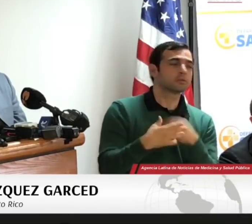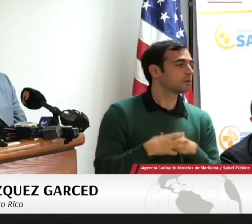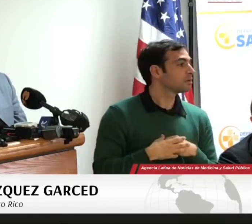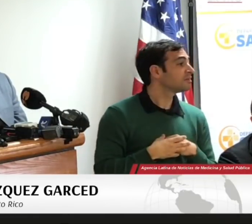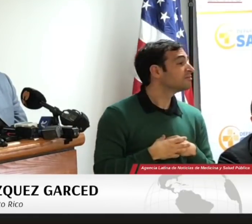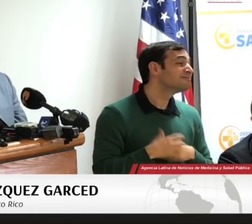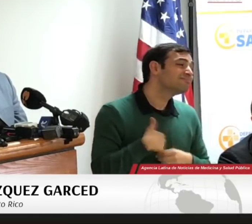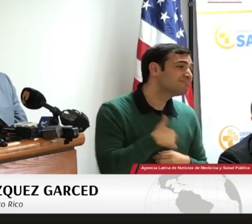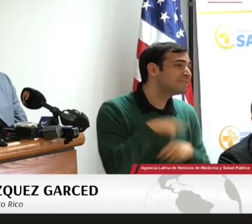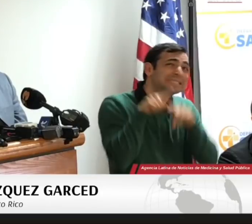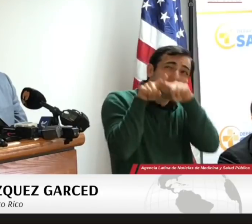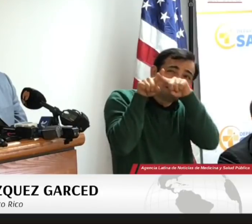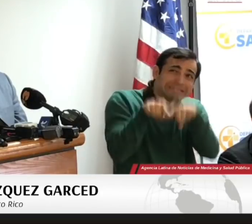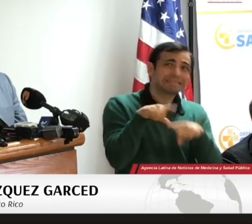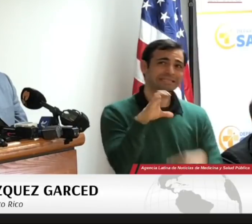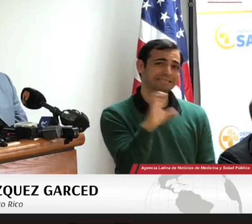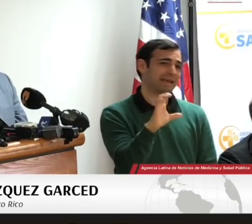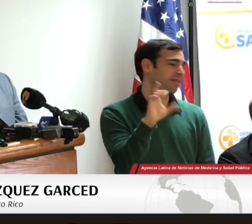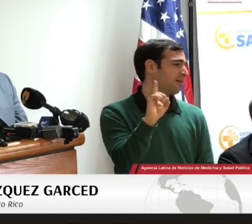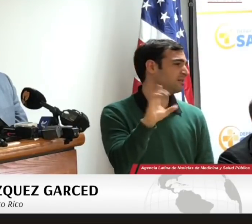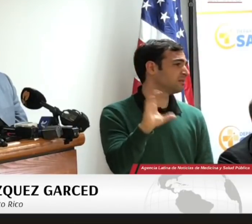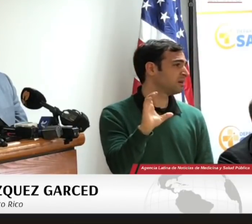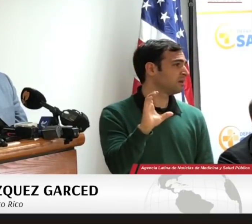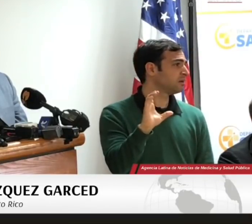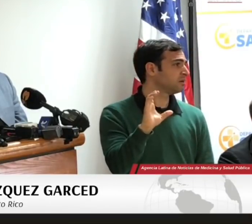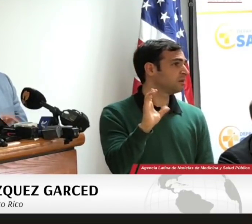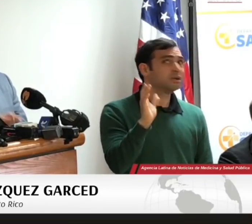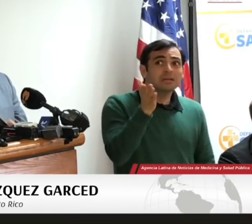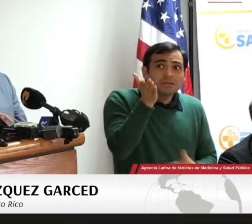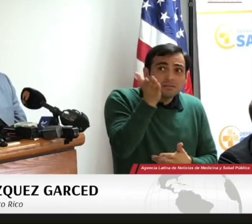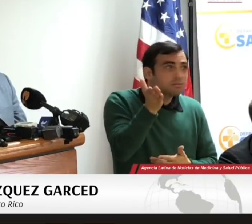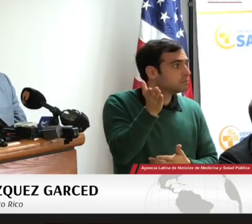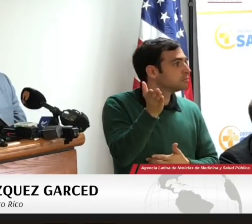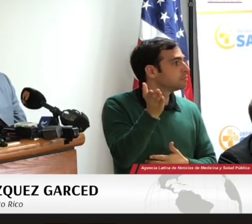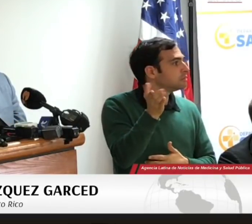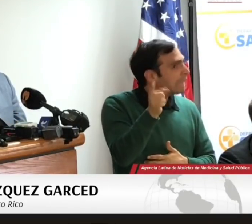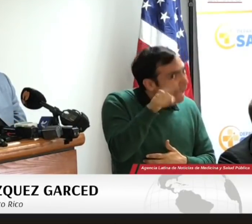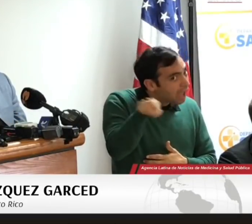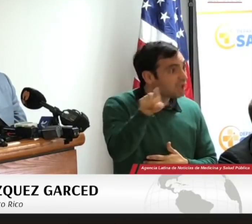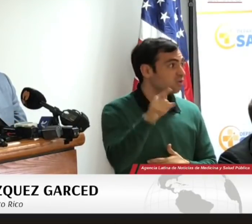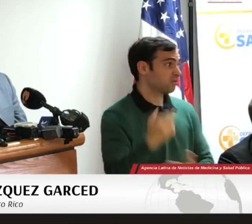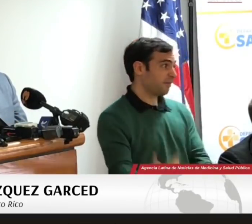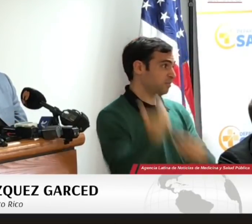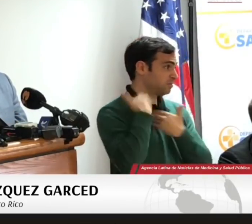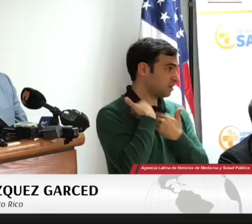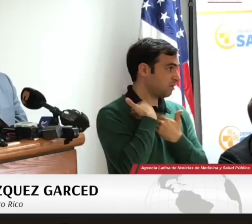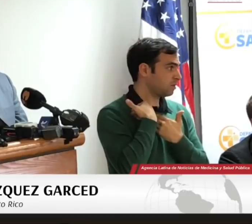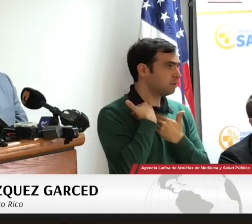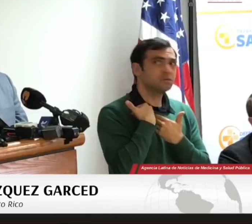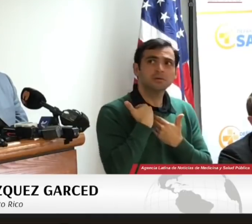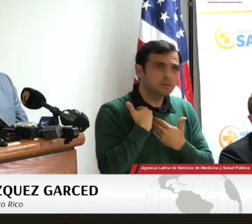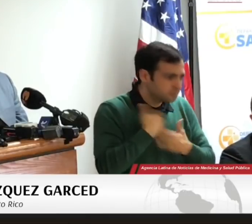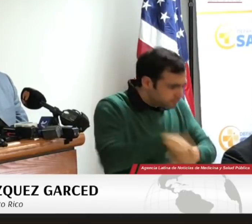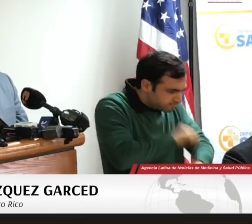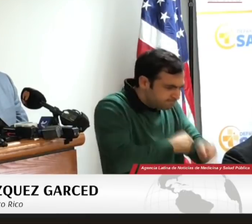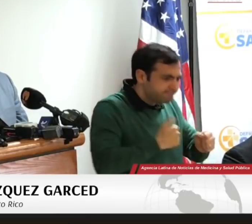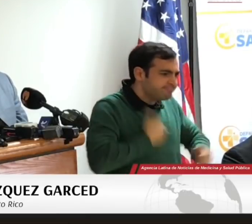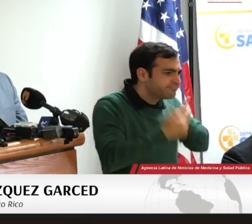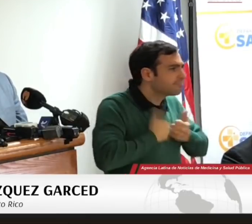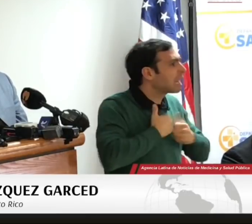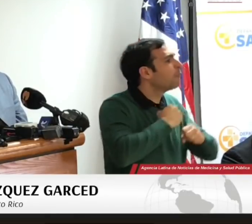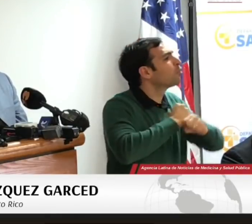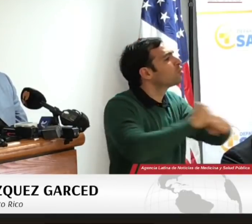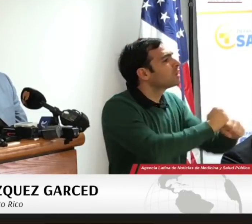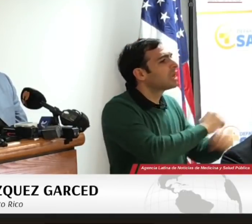través del CDC y que sean las pruebas establecidas por el CDC, le corresponde a ellos ser proactivos y proteger a todos